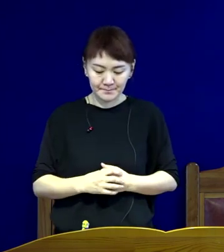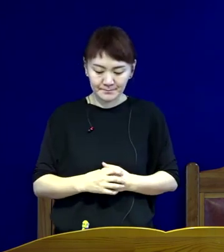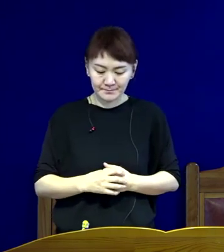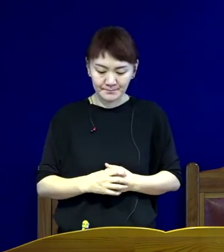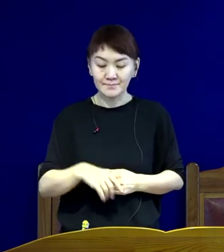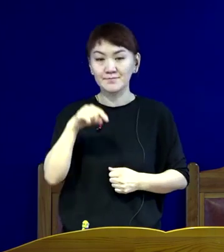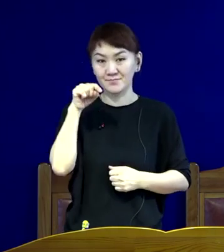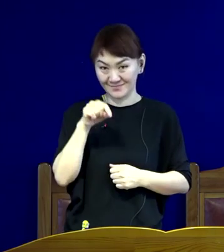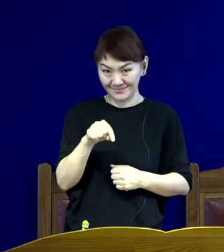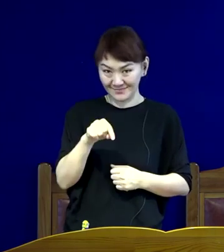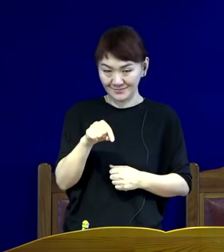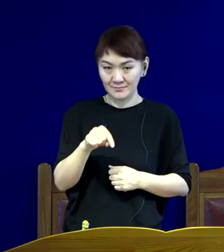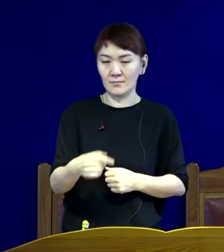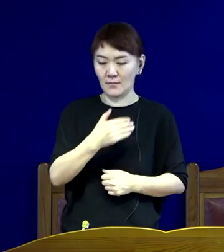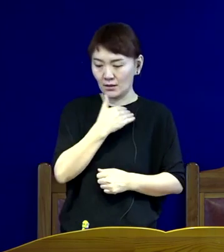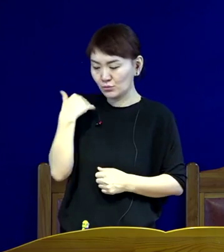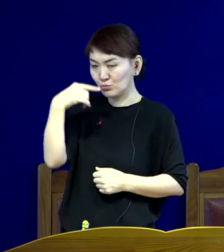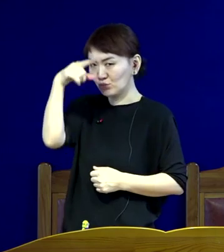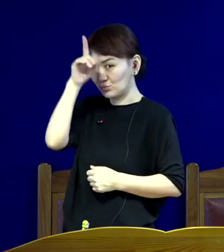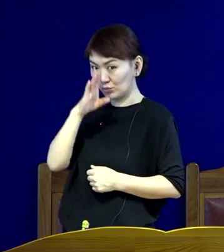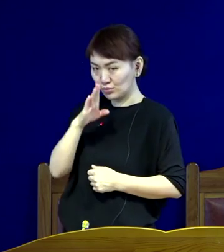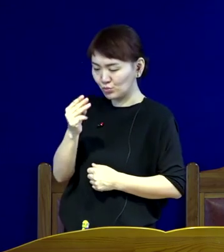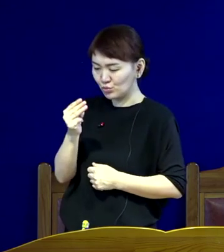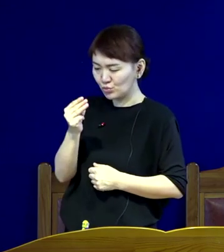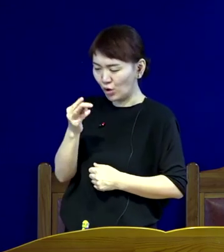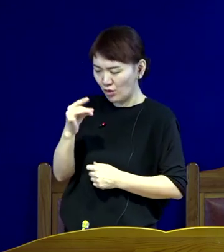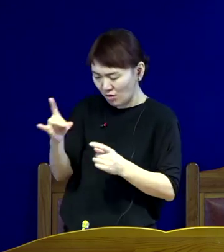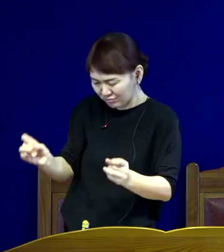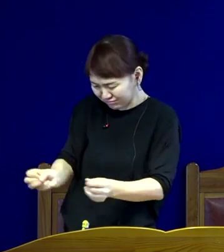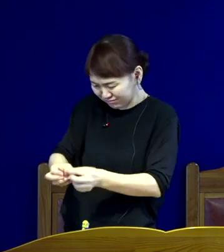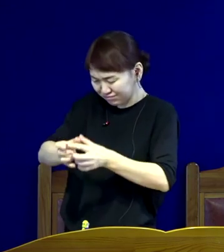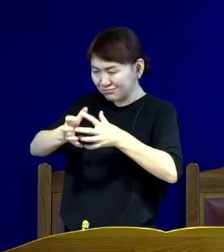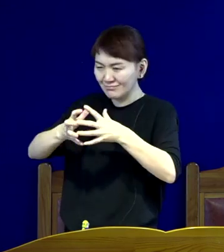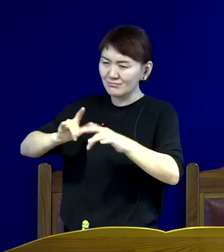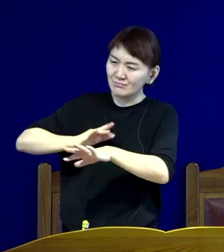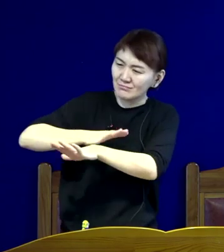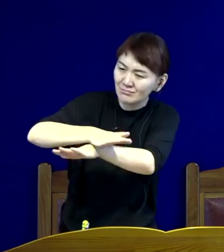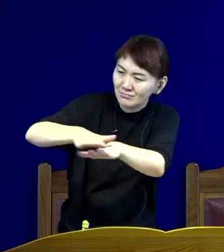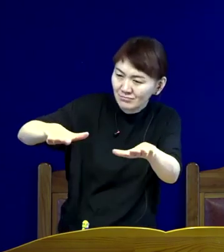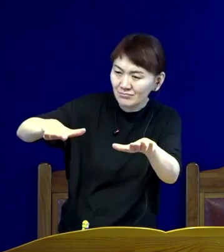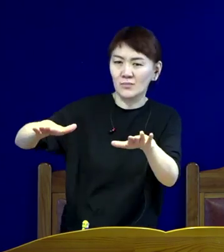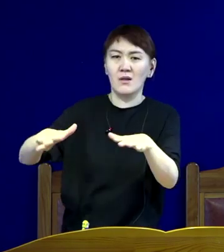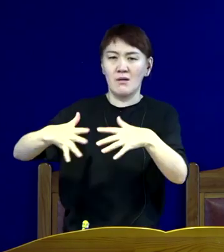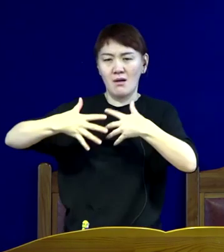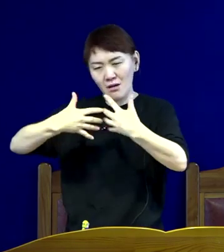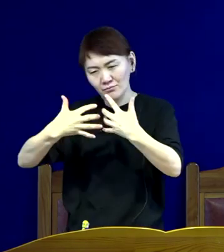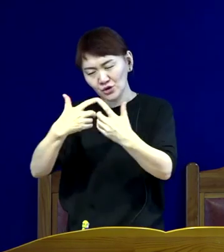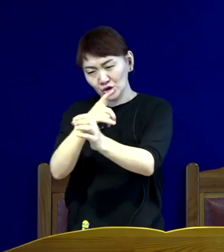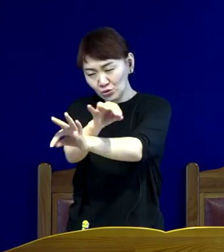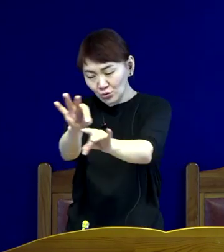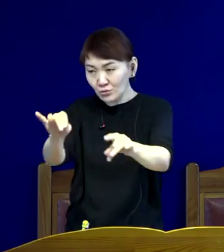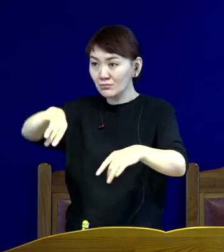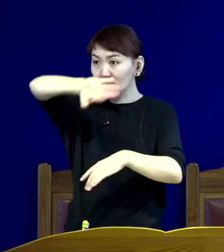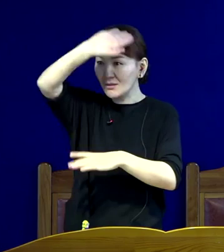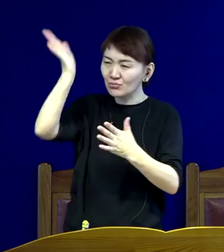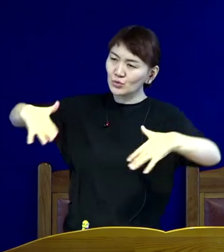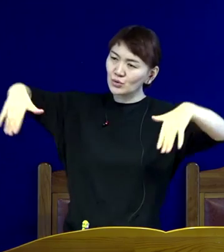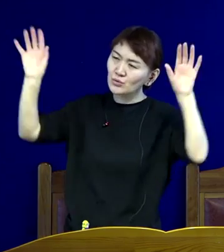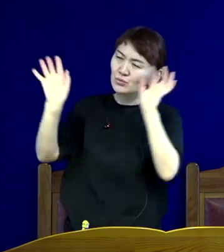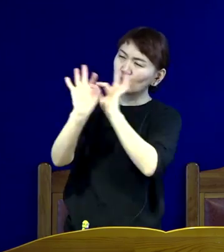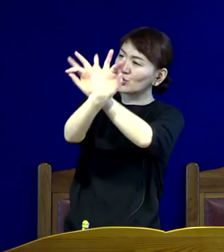여호와 하나님이 흙으로 각종 들짐승과 공중의 각종 새를 지으시고 아담이 어떻게